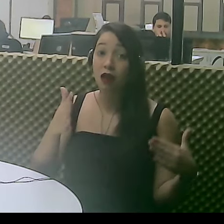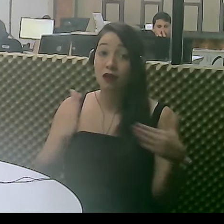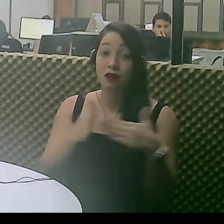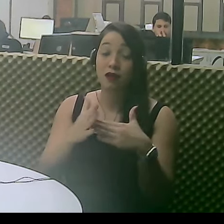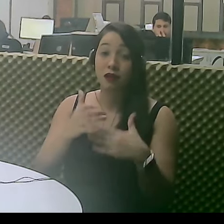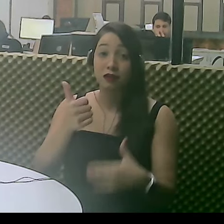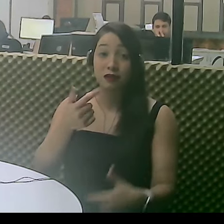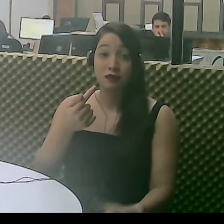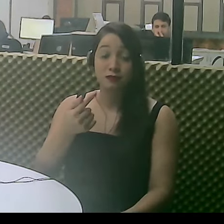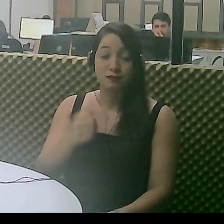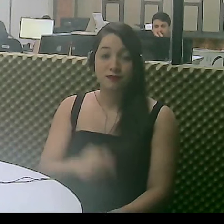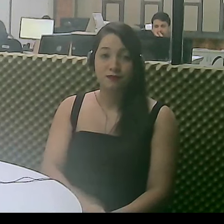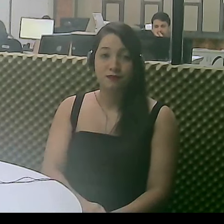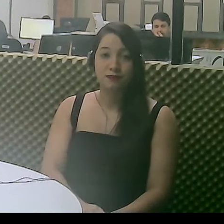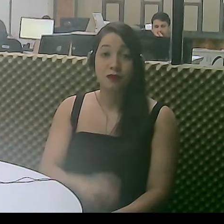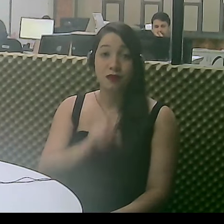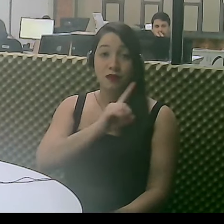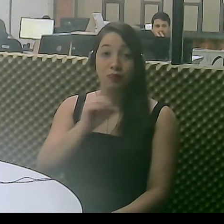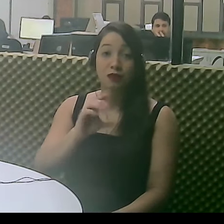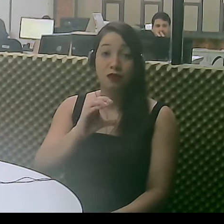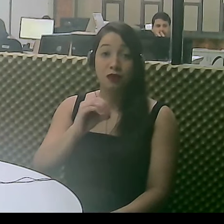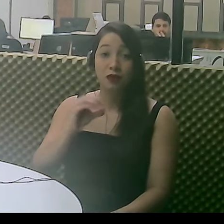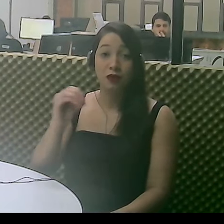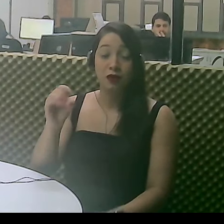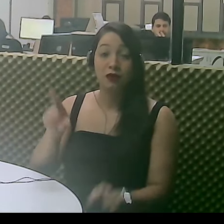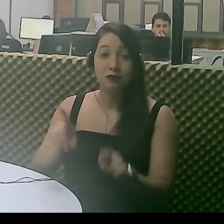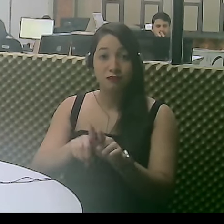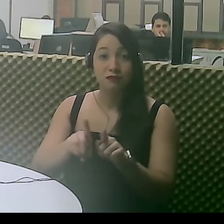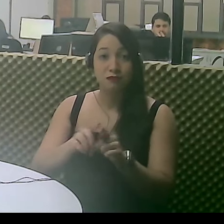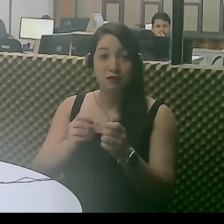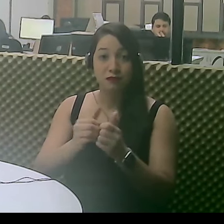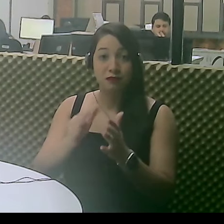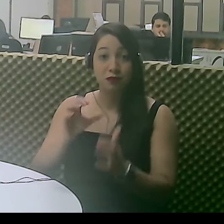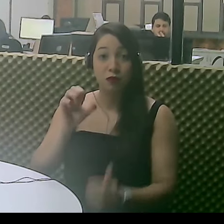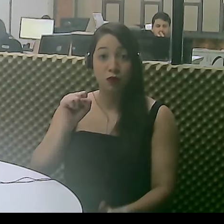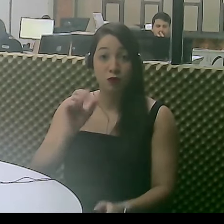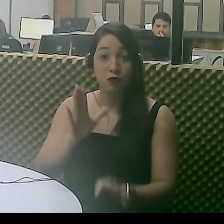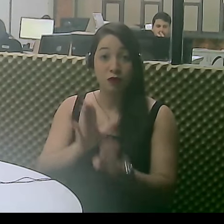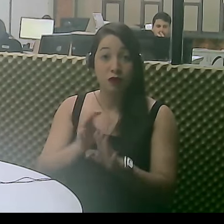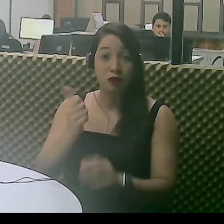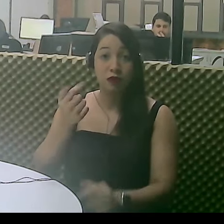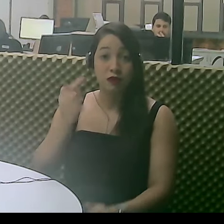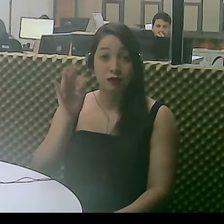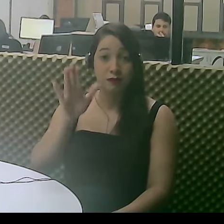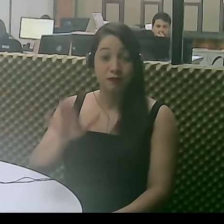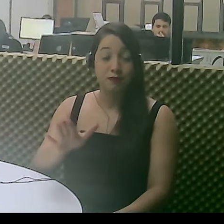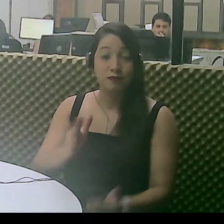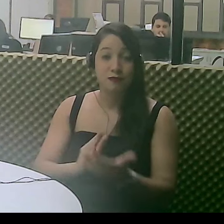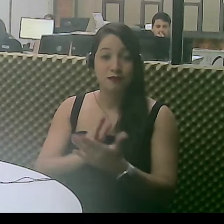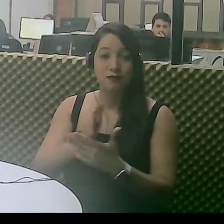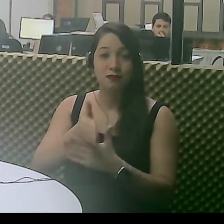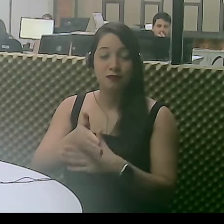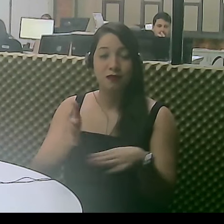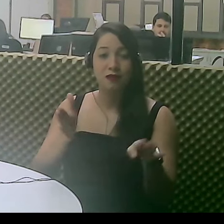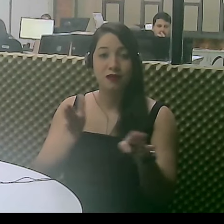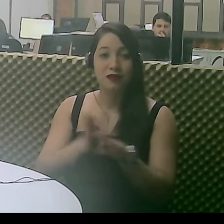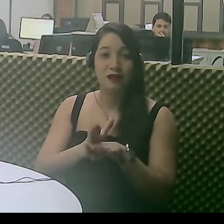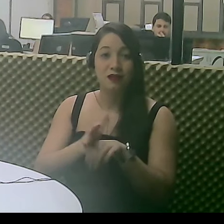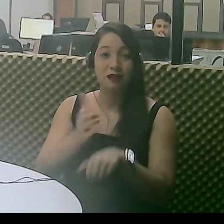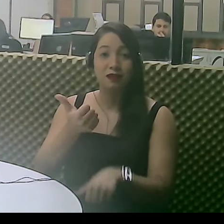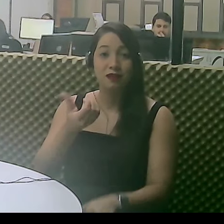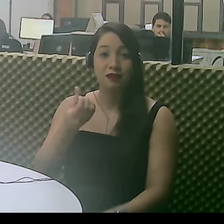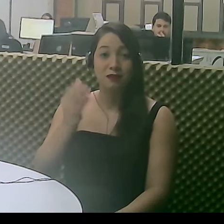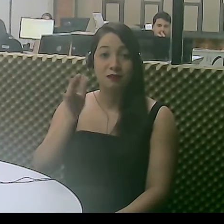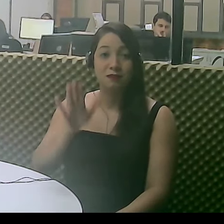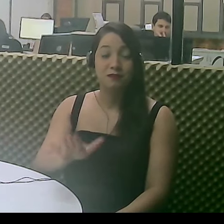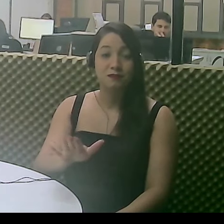às 5 horas o Zoológico também ficará aberto das 8 às 5 da tarde com a entrada permitida até às 4 da